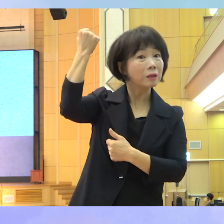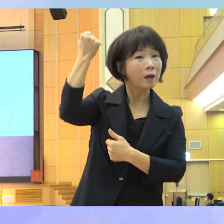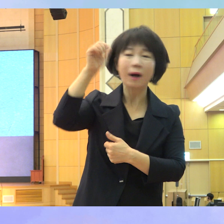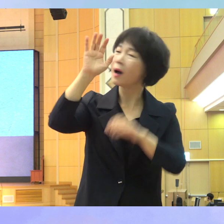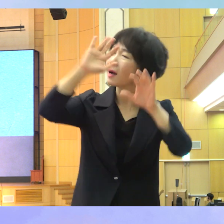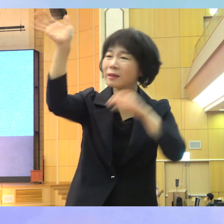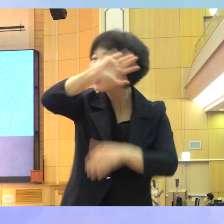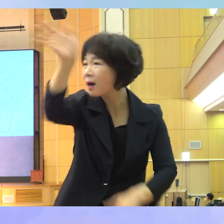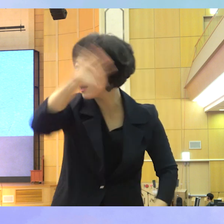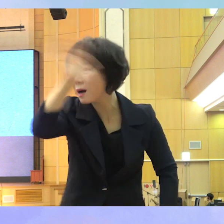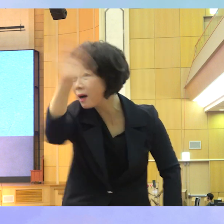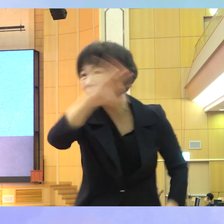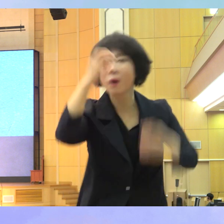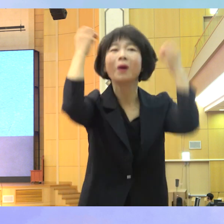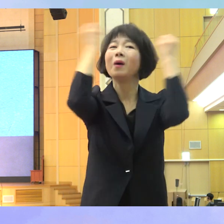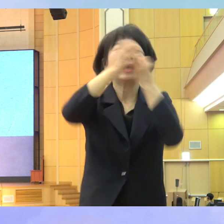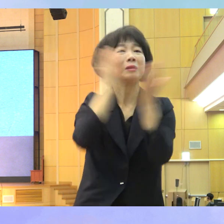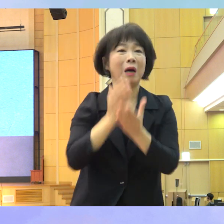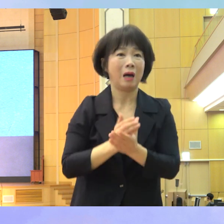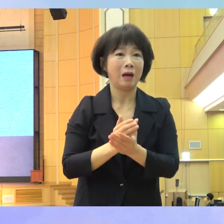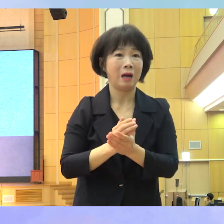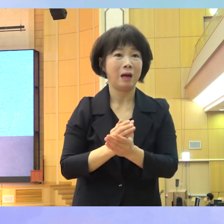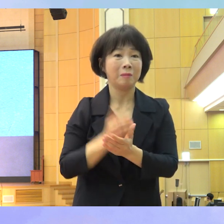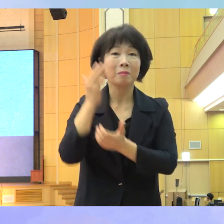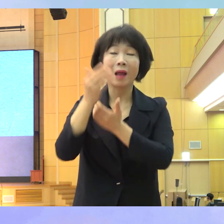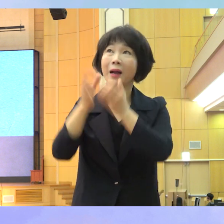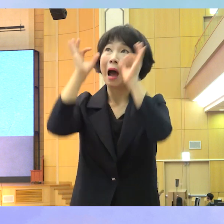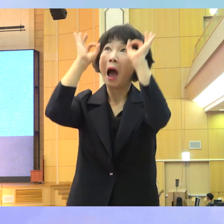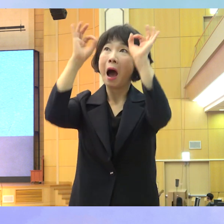하고 생각을 하고 행동을 하고,